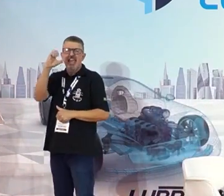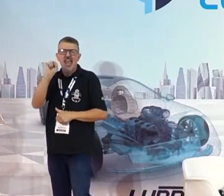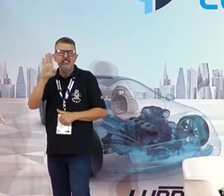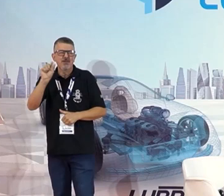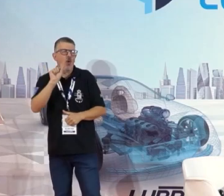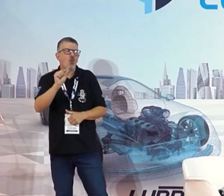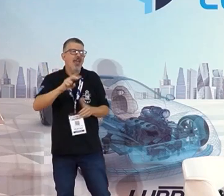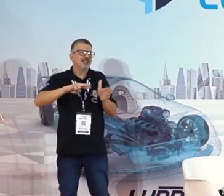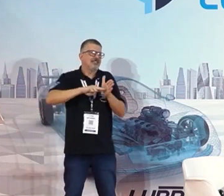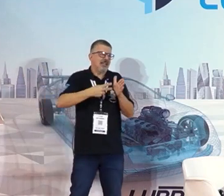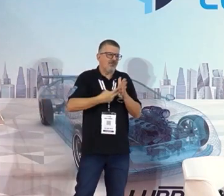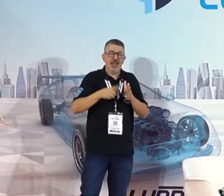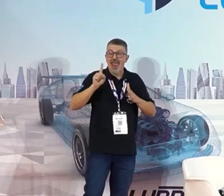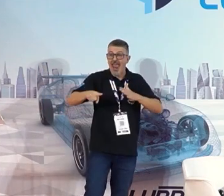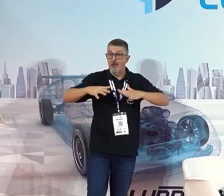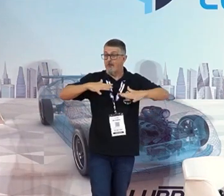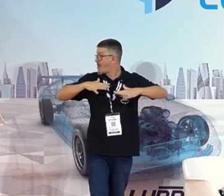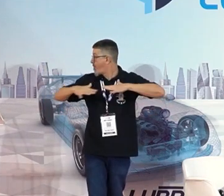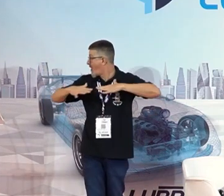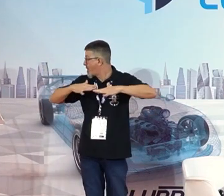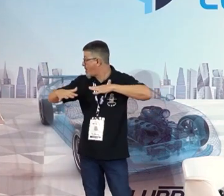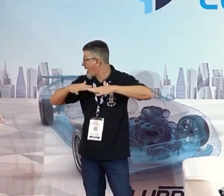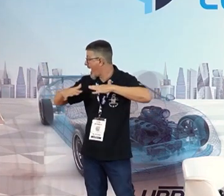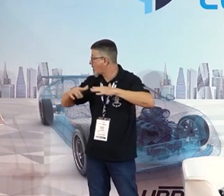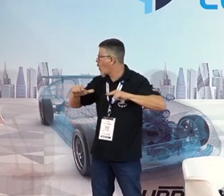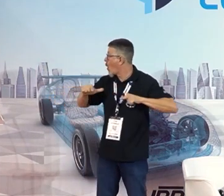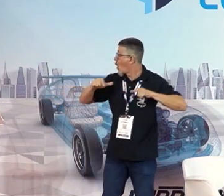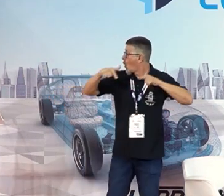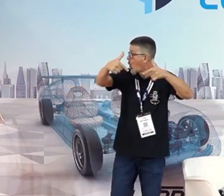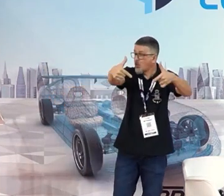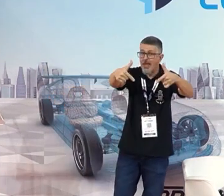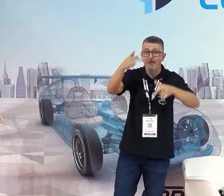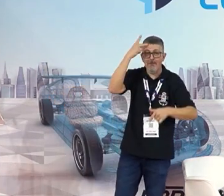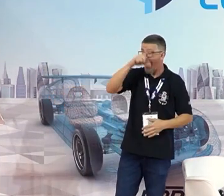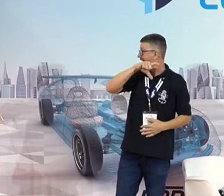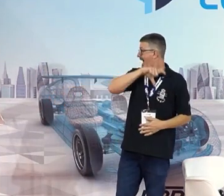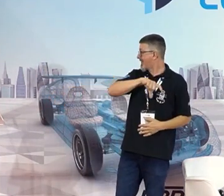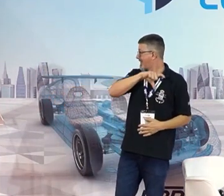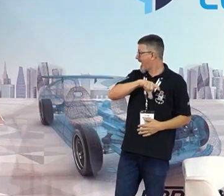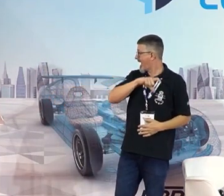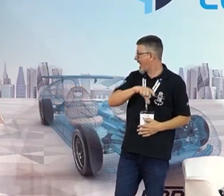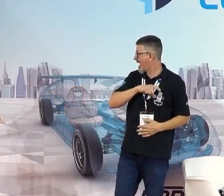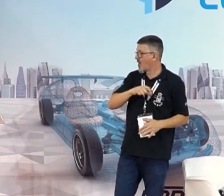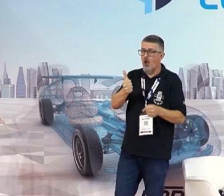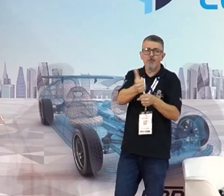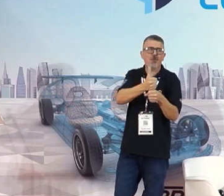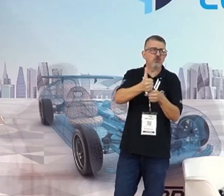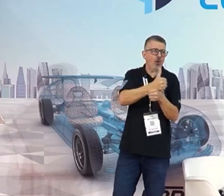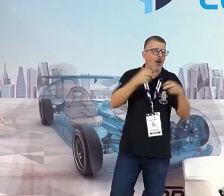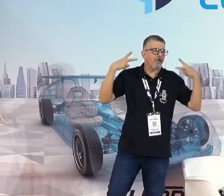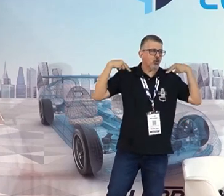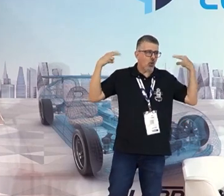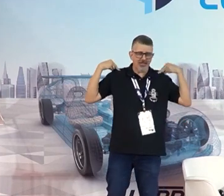o que significa? É um movimento de luta de uma carteira profissional,